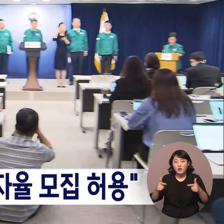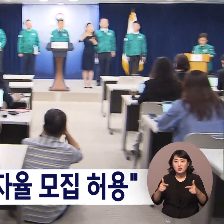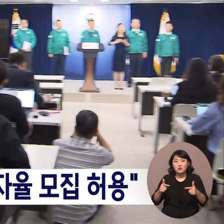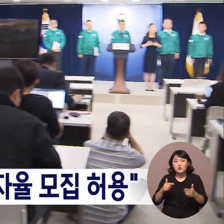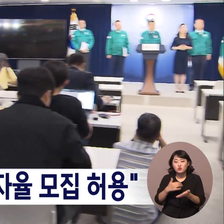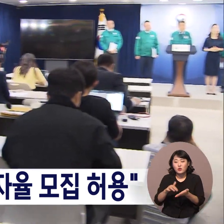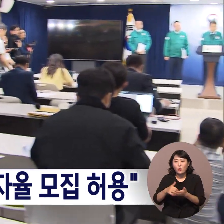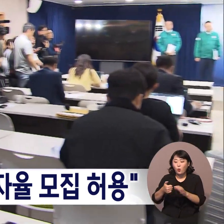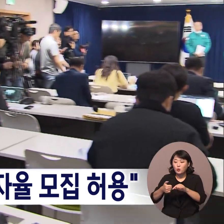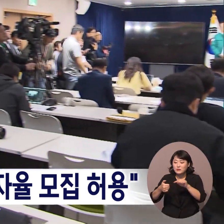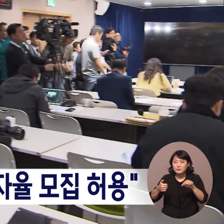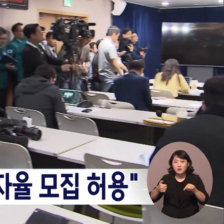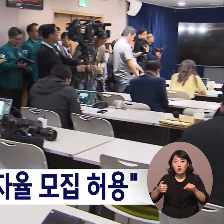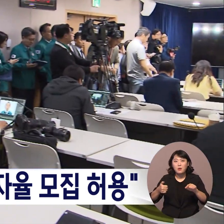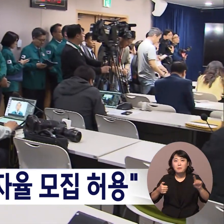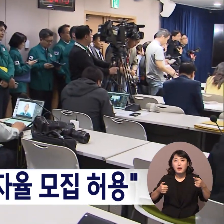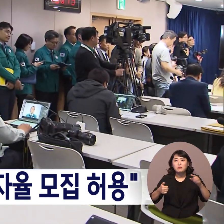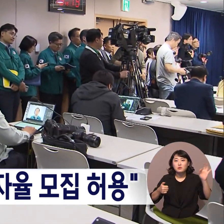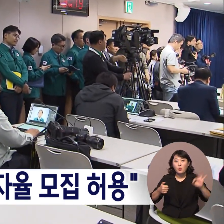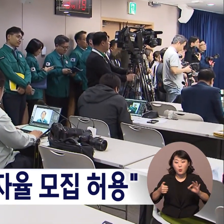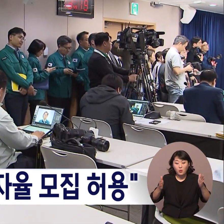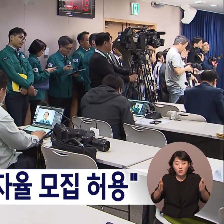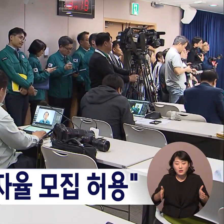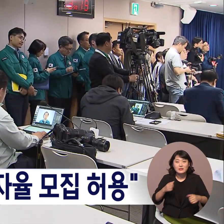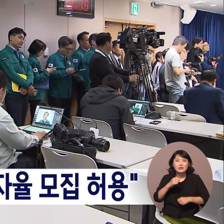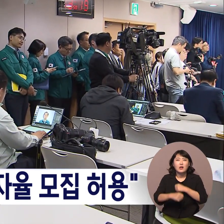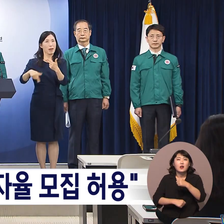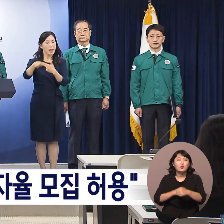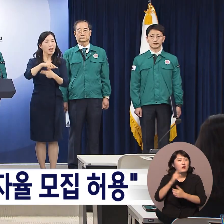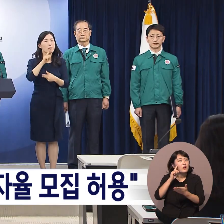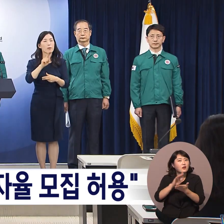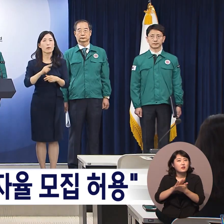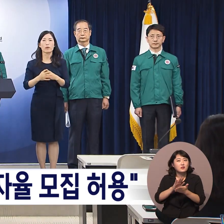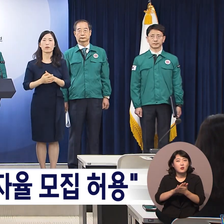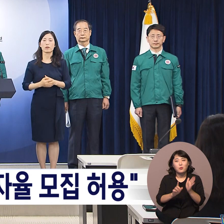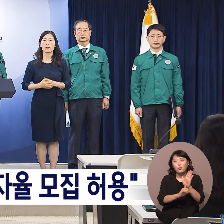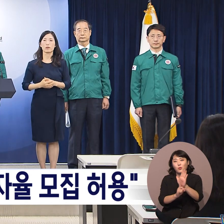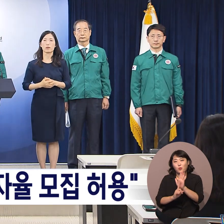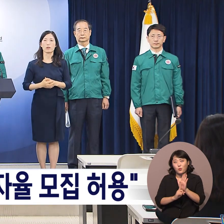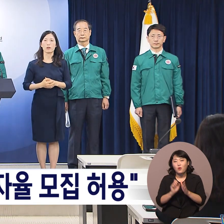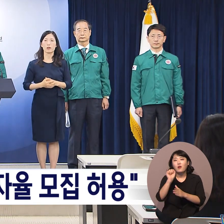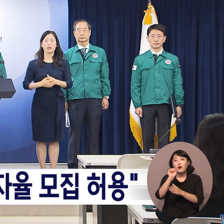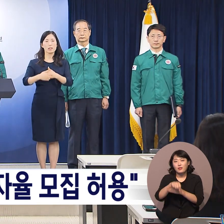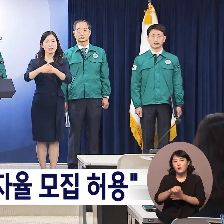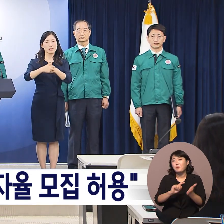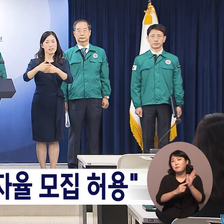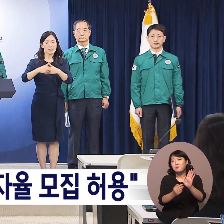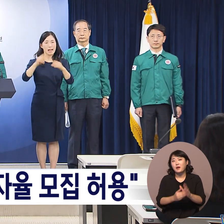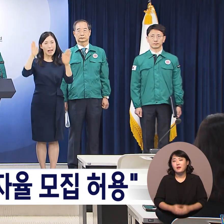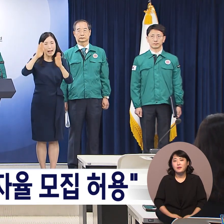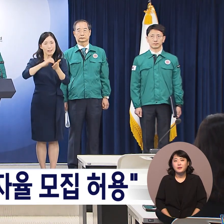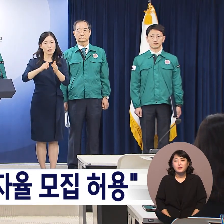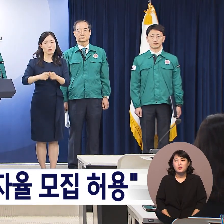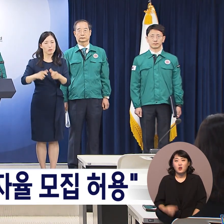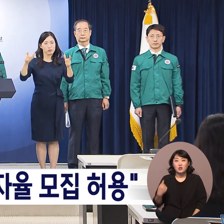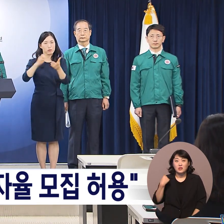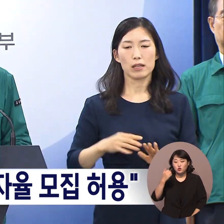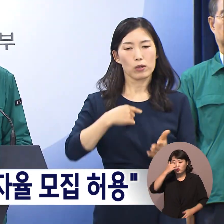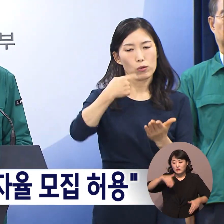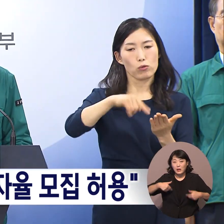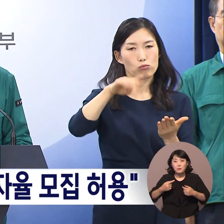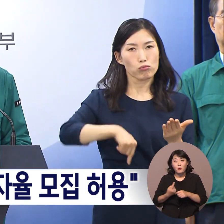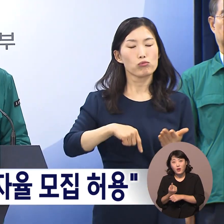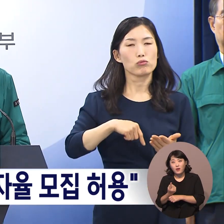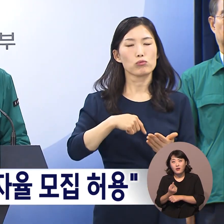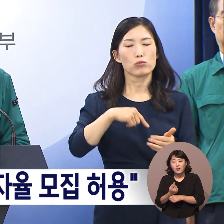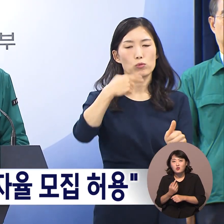50% 100% 범위 안에서 자율적으로 모집하도록 허용한다고 발표했습니다이는 어제 충남대